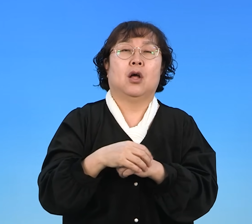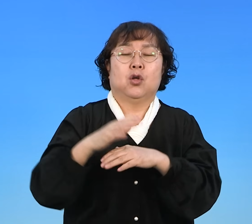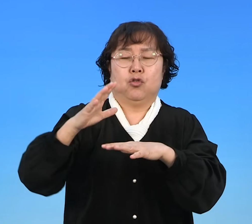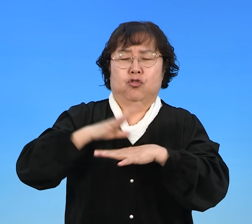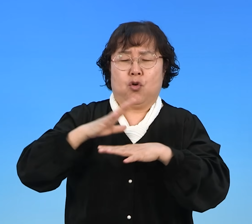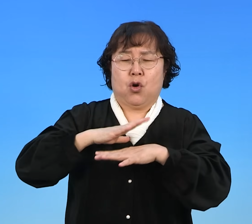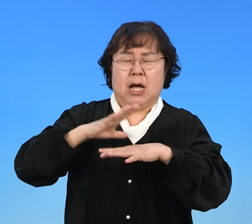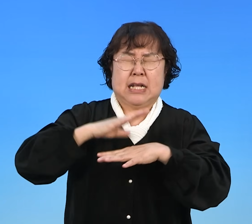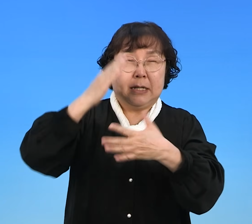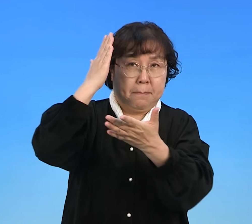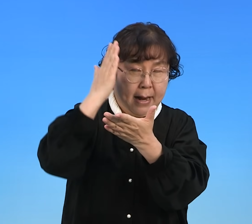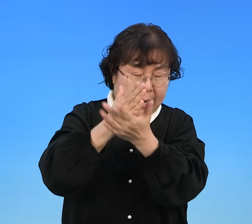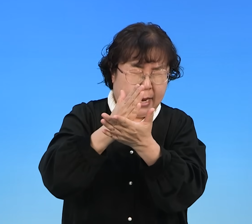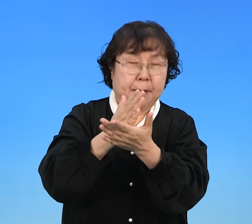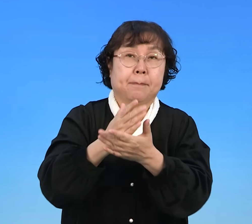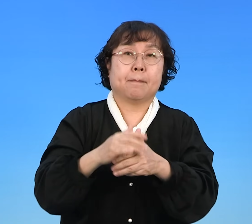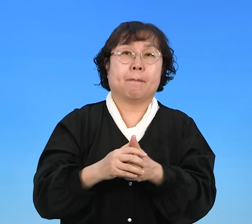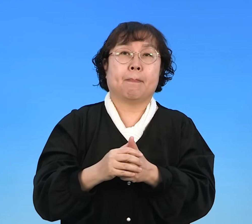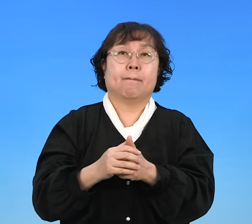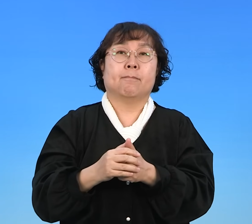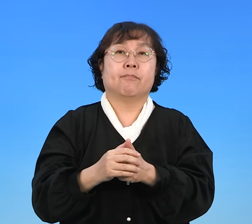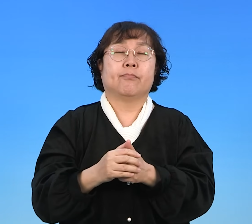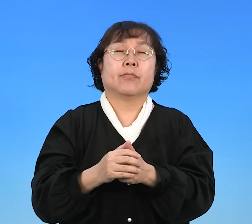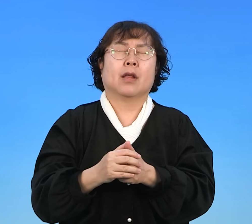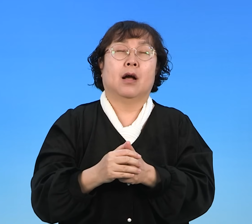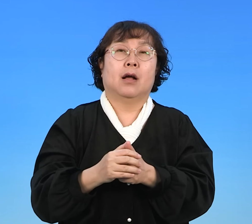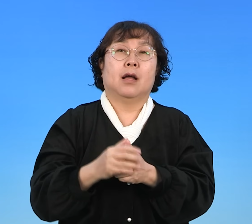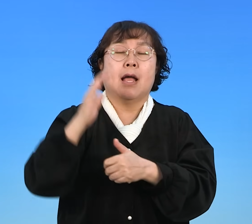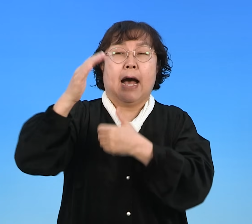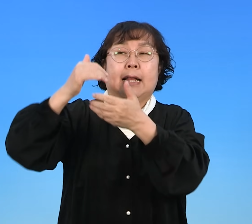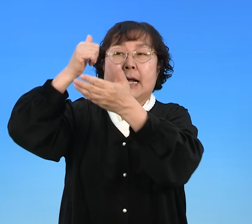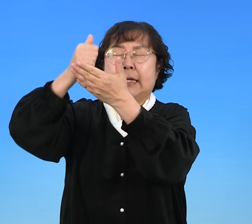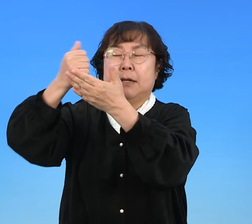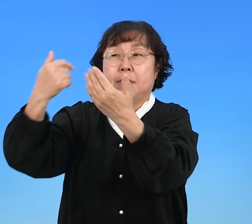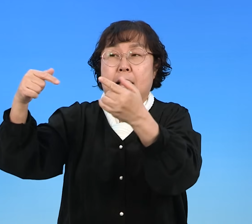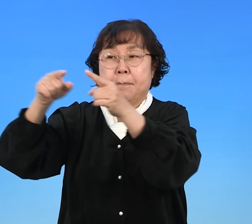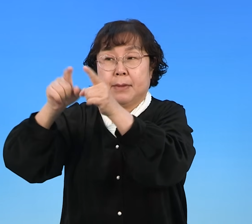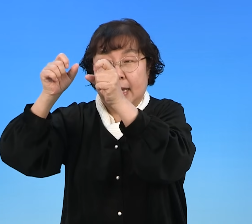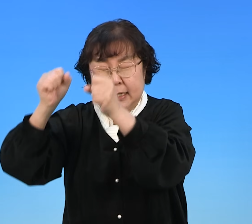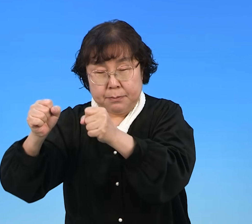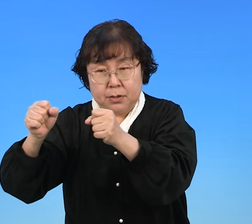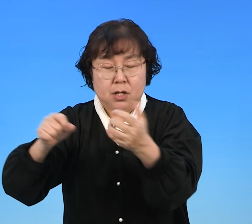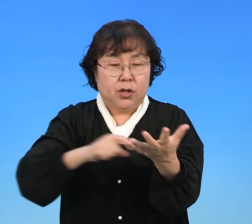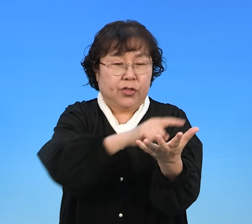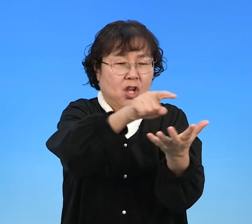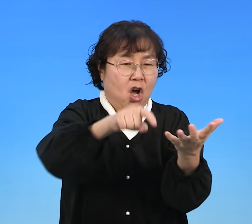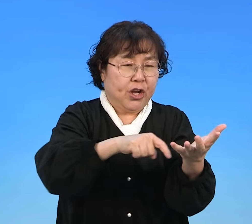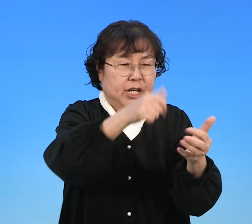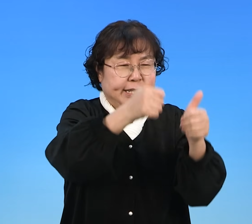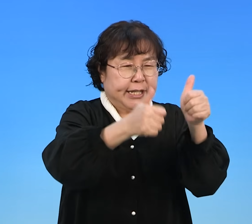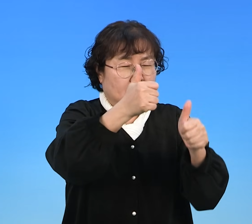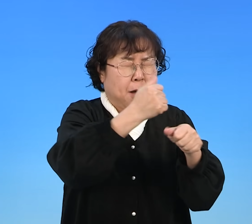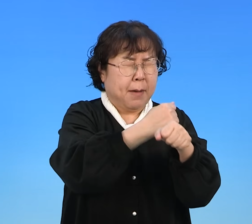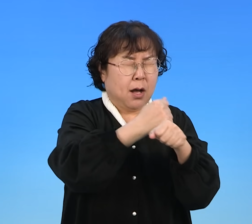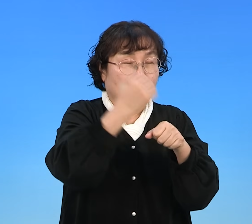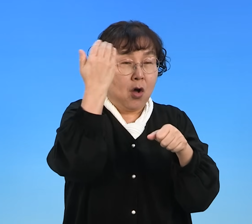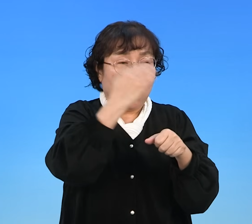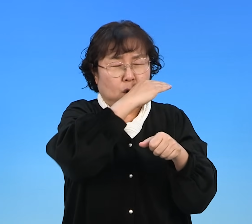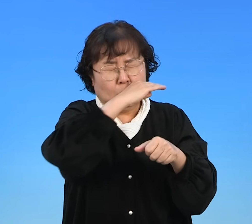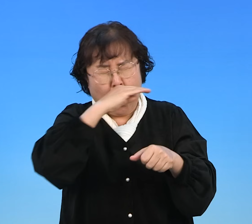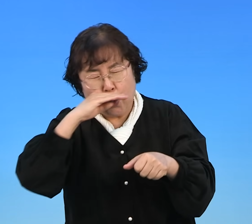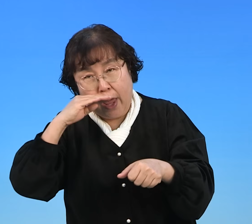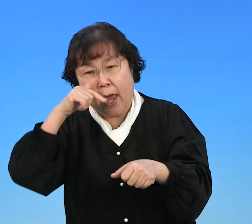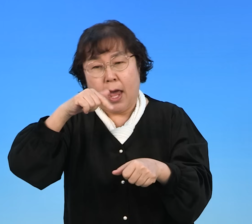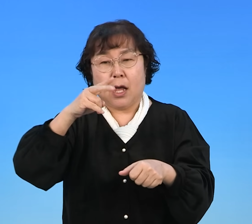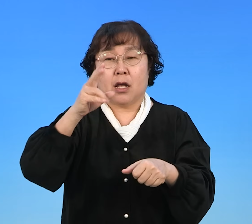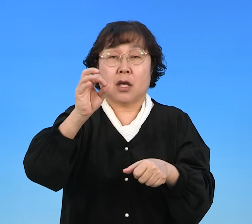fear라는 단어 아니겠습니까? 영어 성경을 보면은 뒤에 나오는 하나님이 임하시면 너희를 시험하고 너희로 경외하여